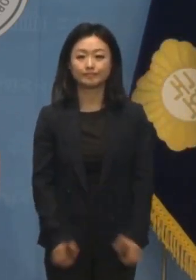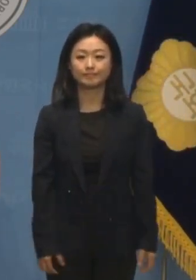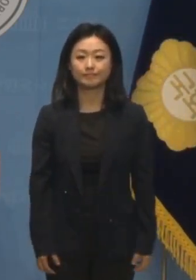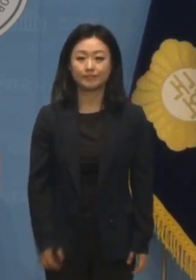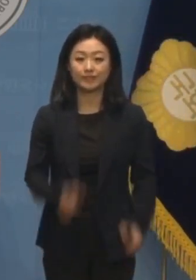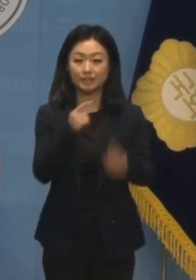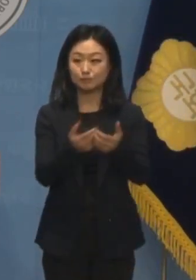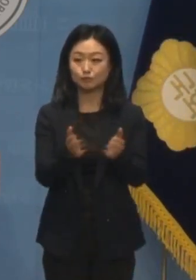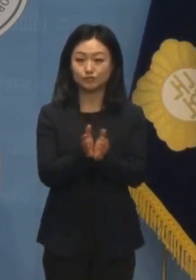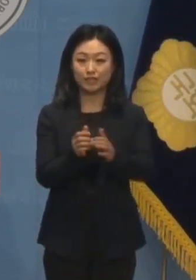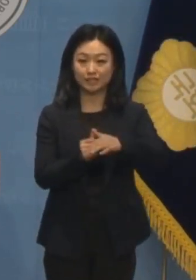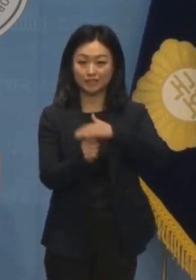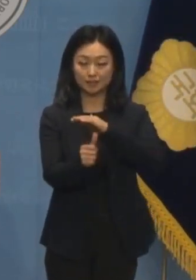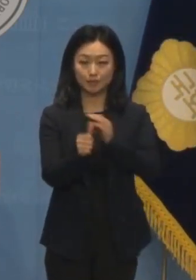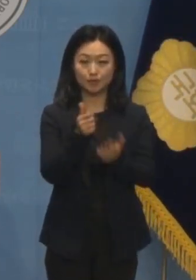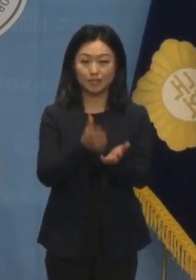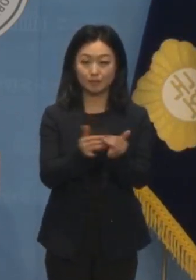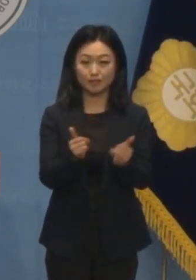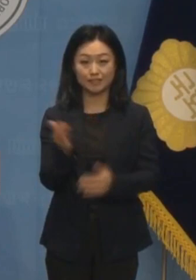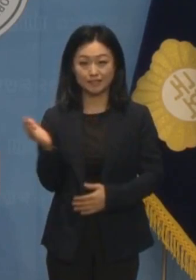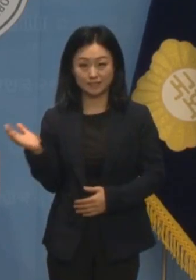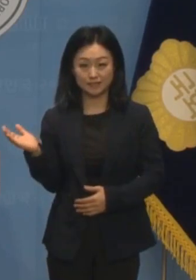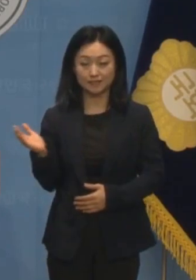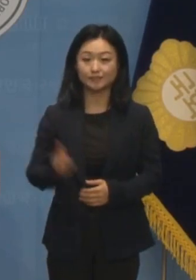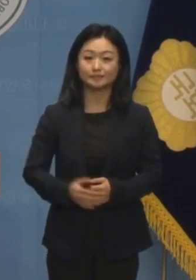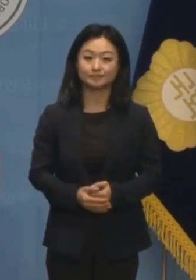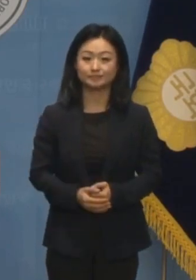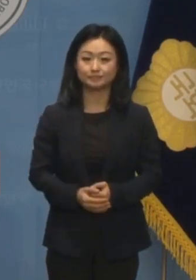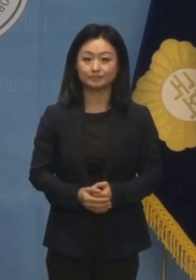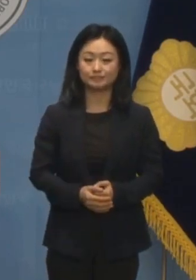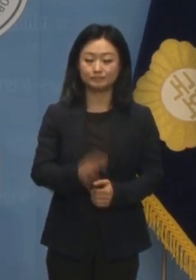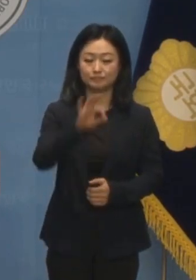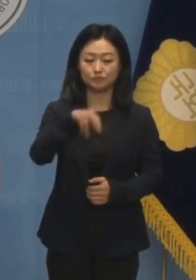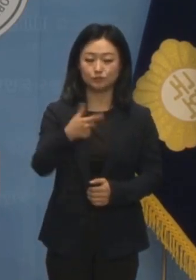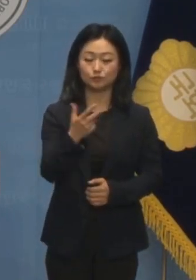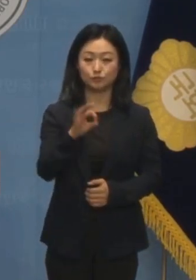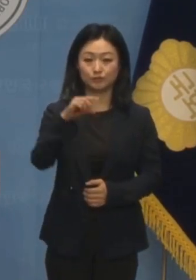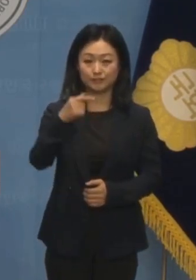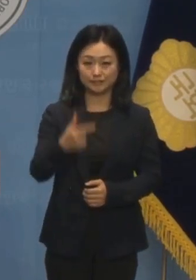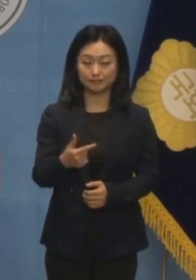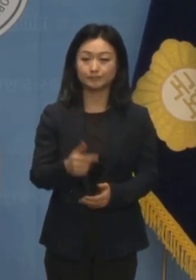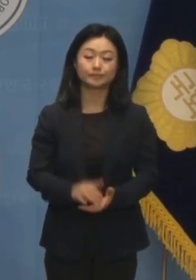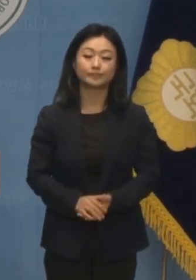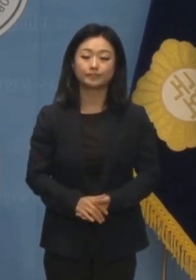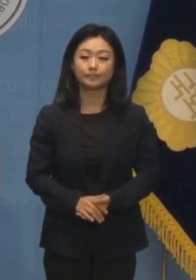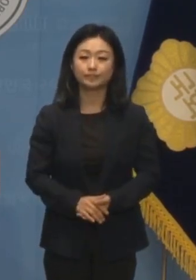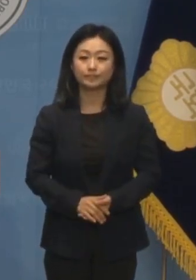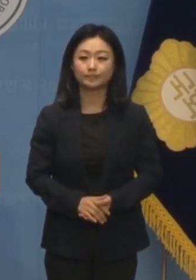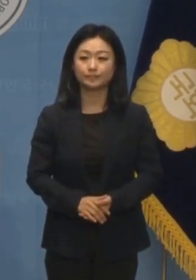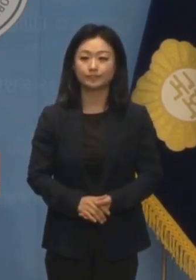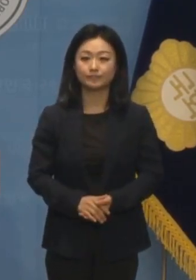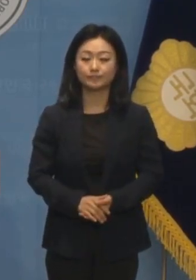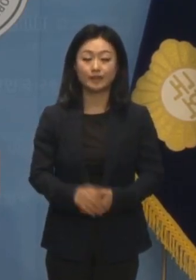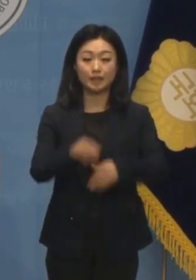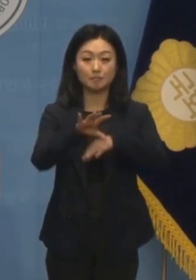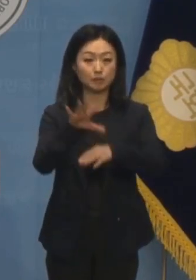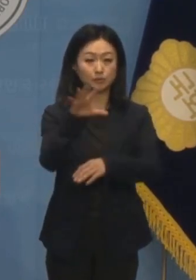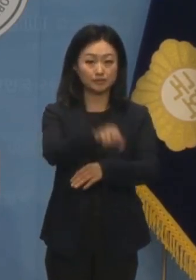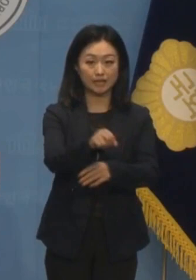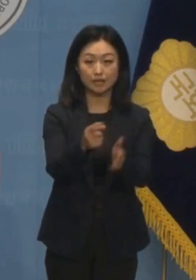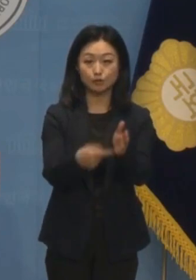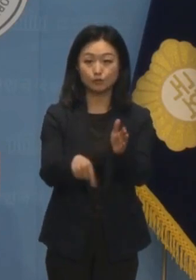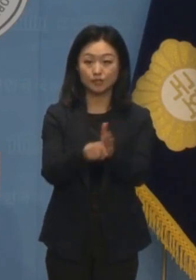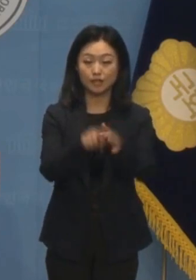예 더불어민주당 원내 대변인 윤종군 있니다 오후 브리핑 한권 하도록 하겠습니다 방송 장학을